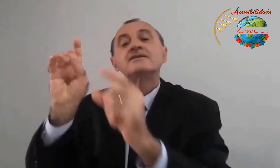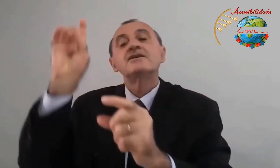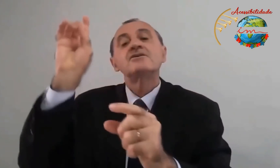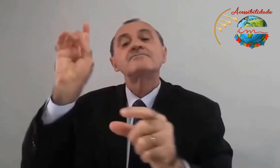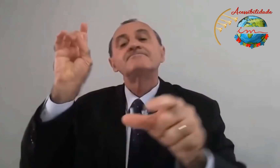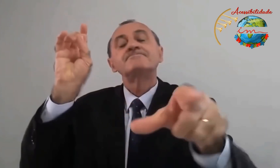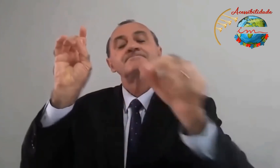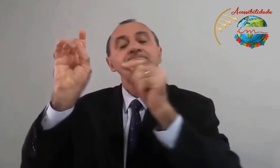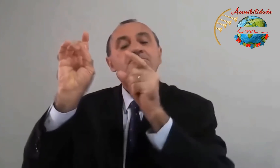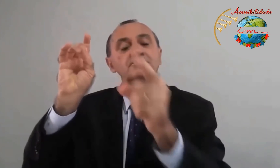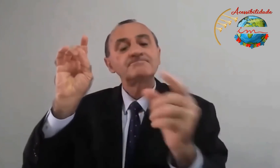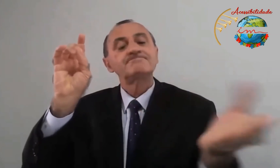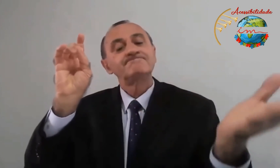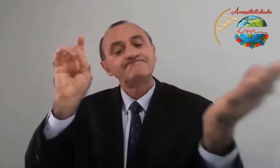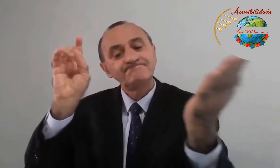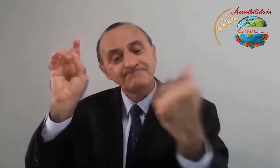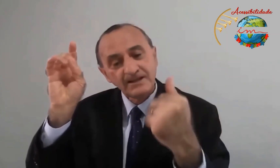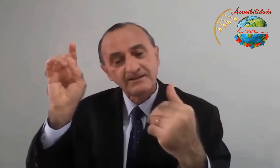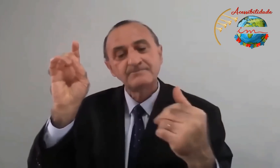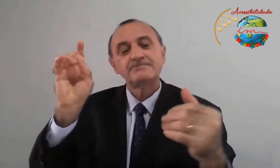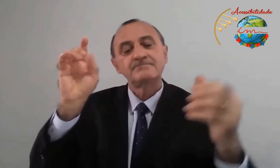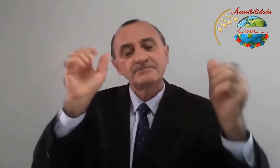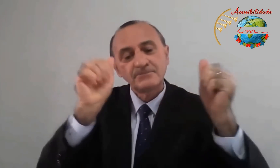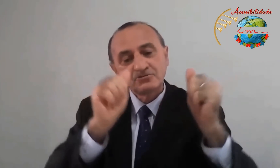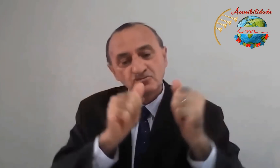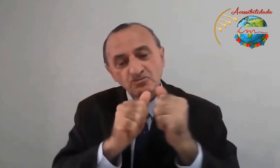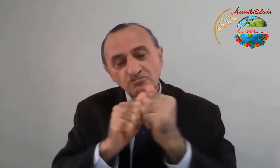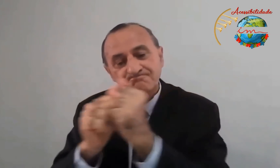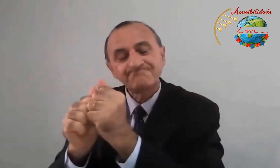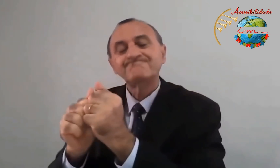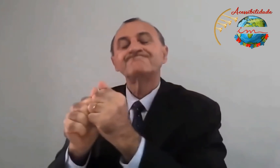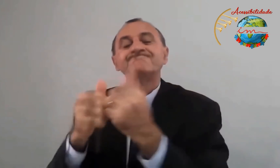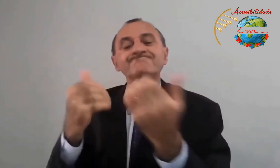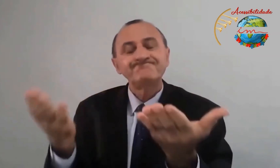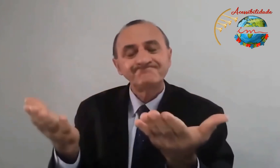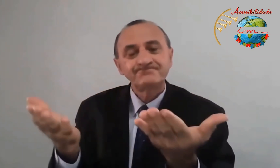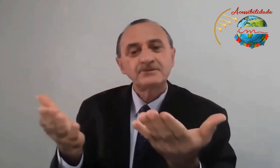O Senhor, ele tem te chamado para subir junto.